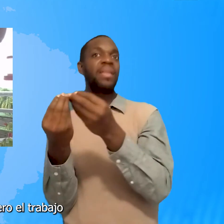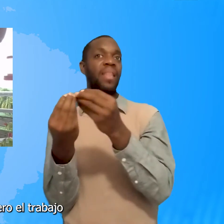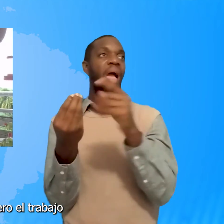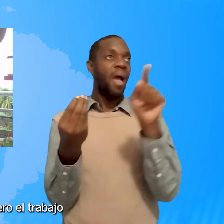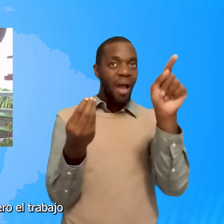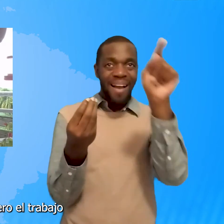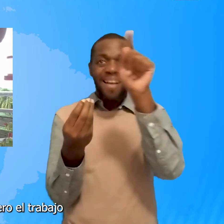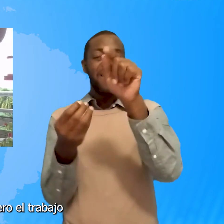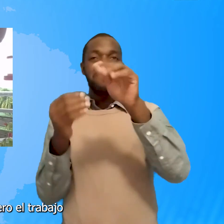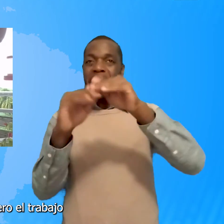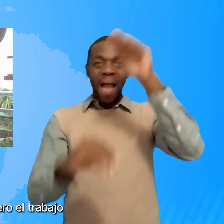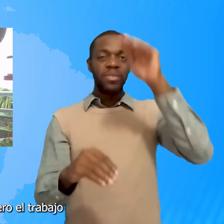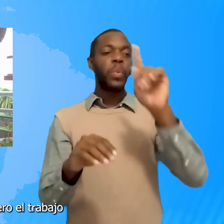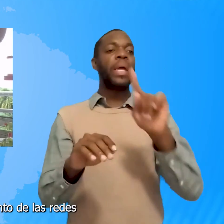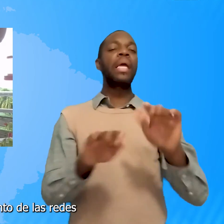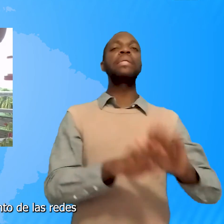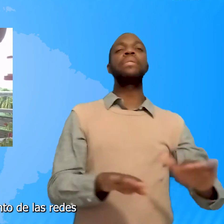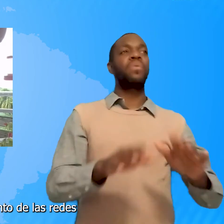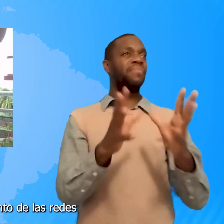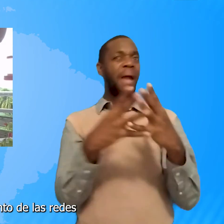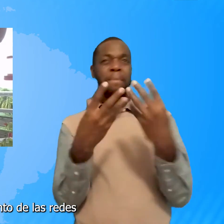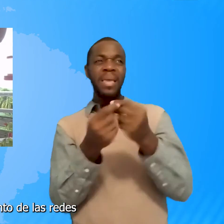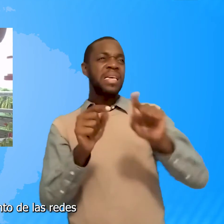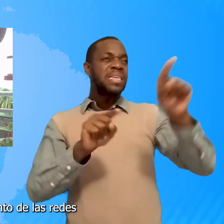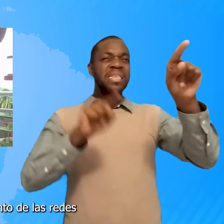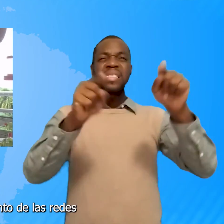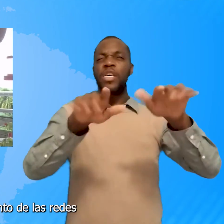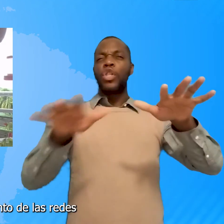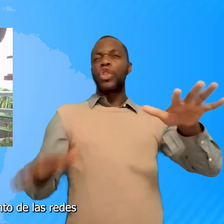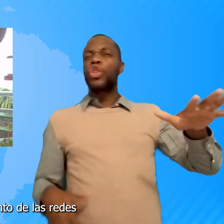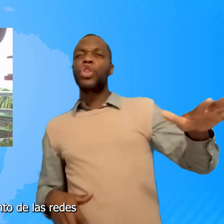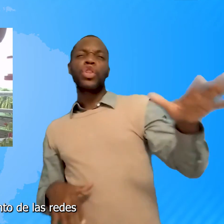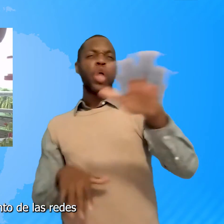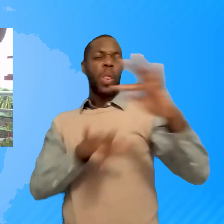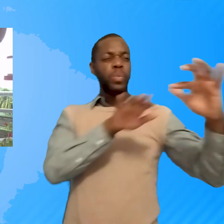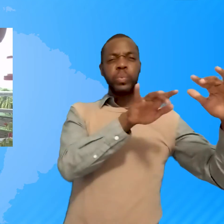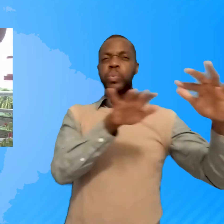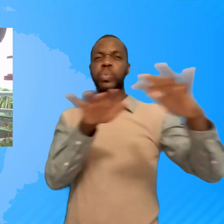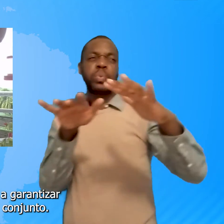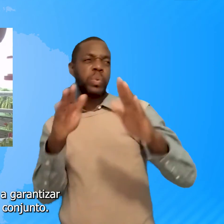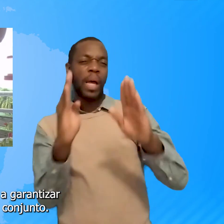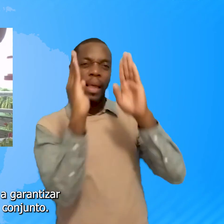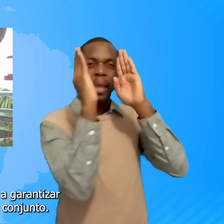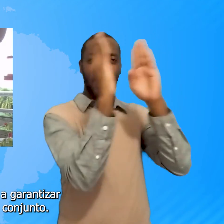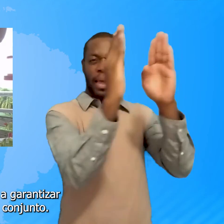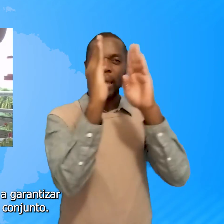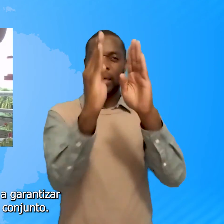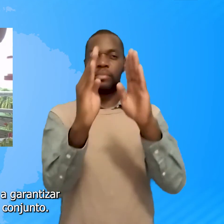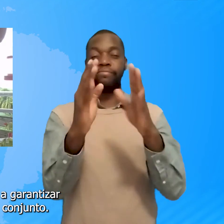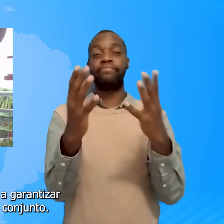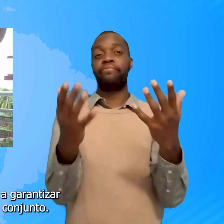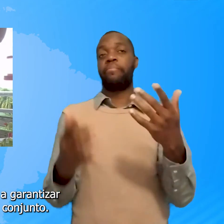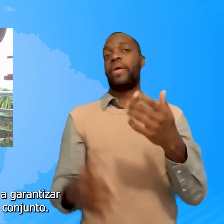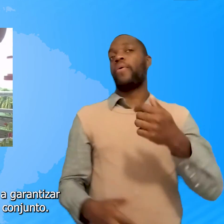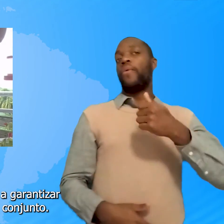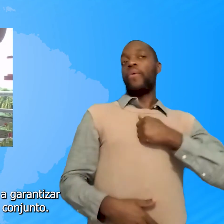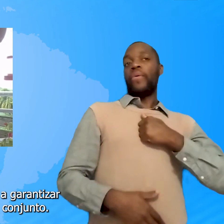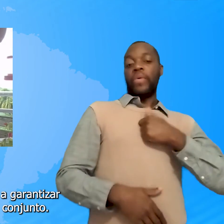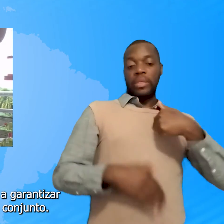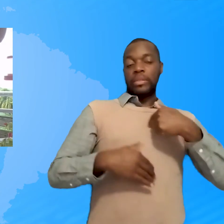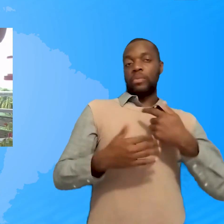grande, pero el trabajo del fortalecimiento de las redes es lo que va a garantizar el